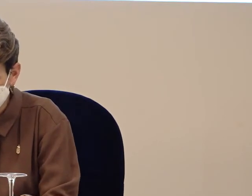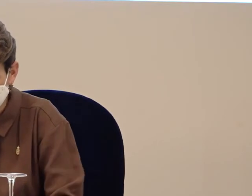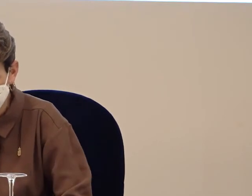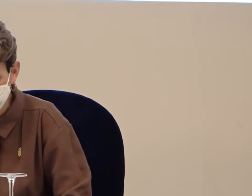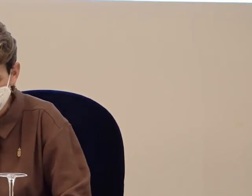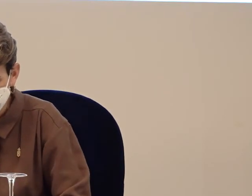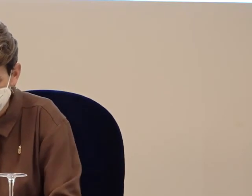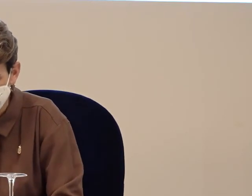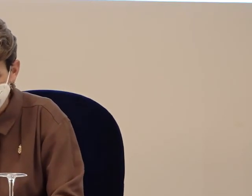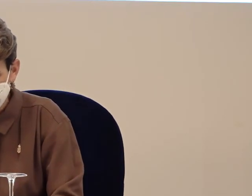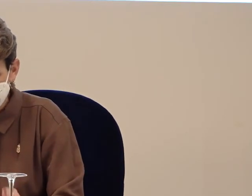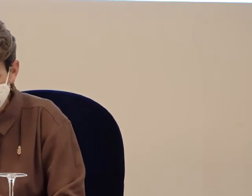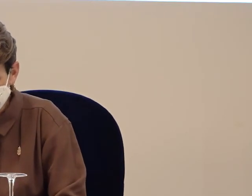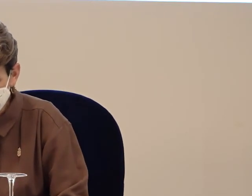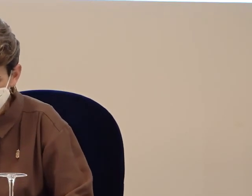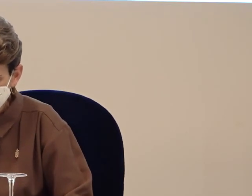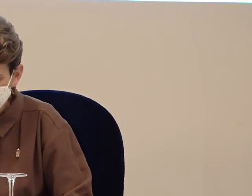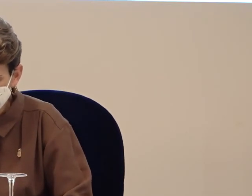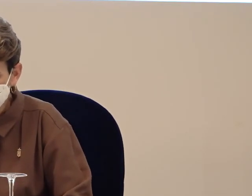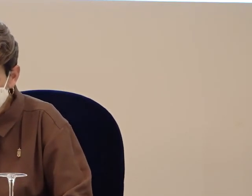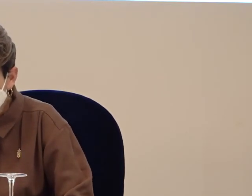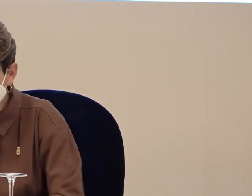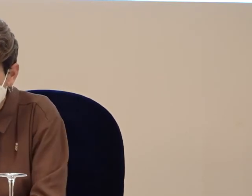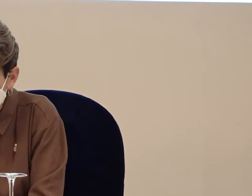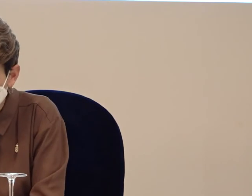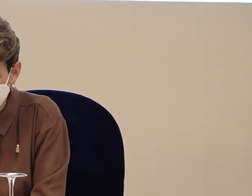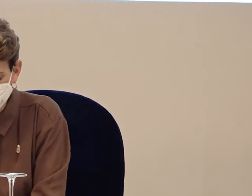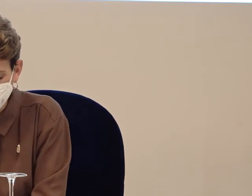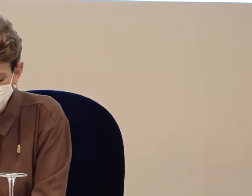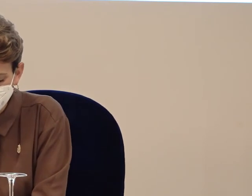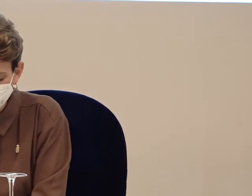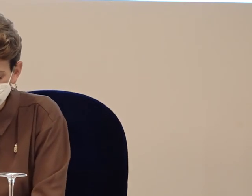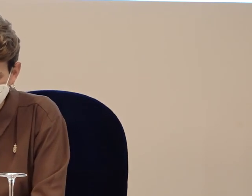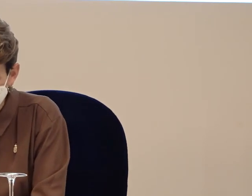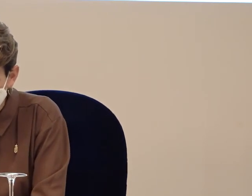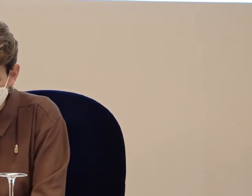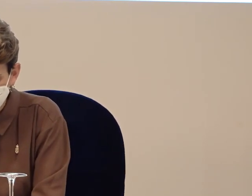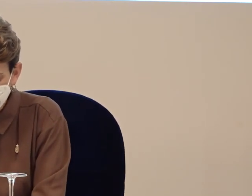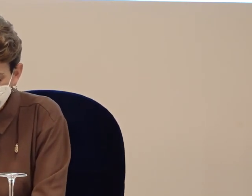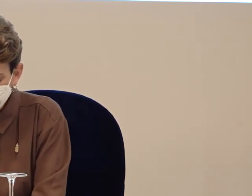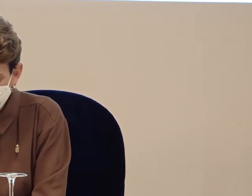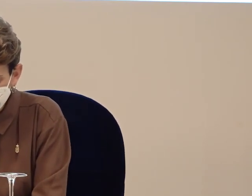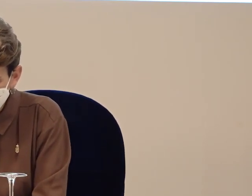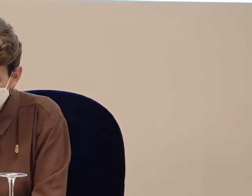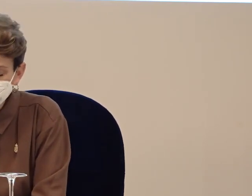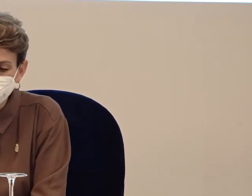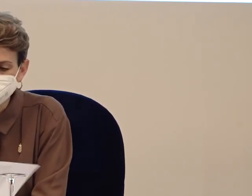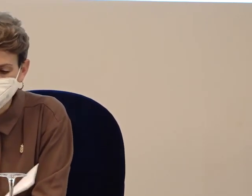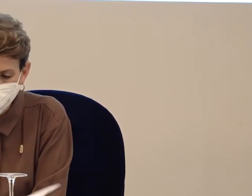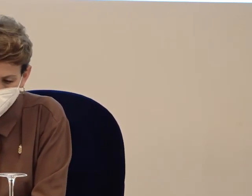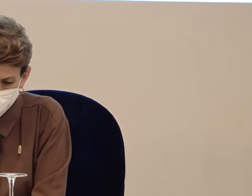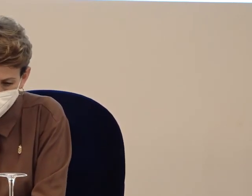implican en la gestión de lo público porque saben que sólo juntos podemos progresar hacia una prosperidad común y hacia un futuro